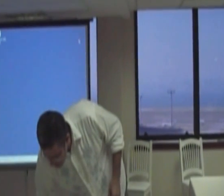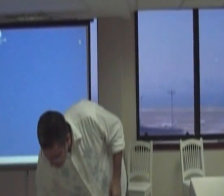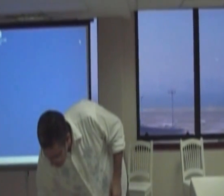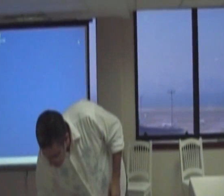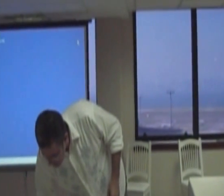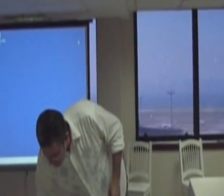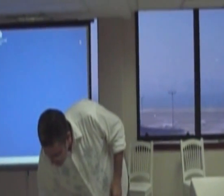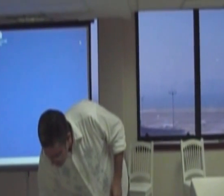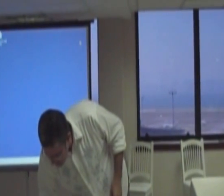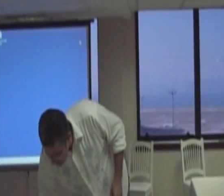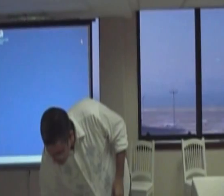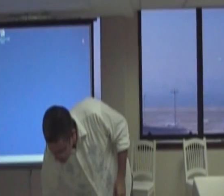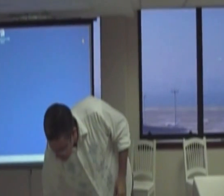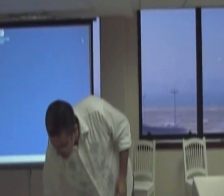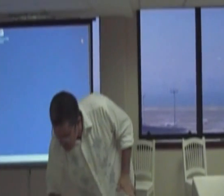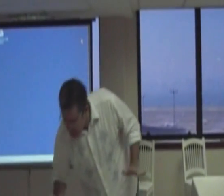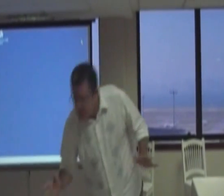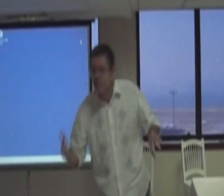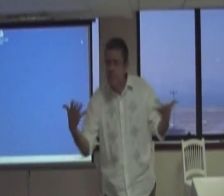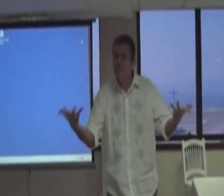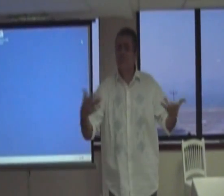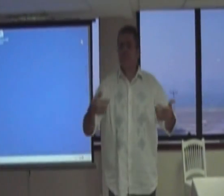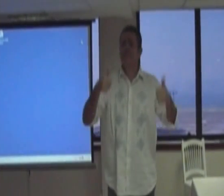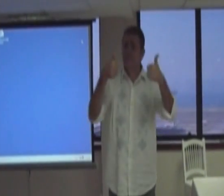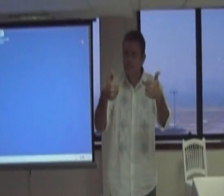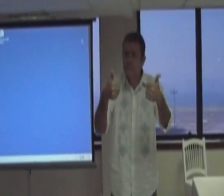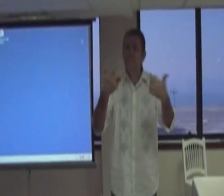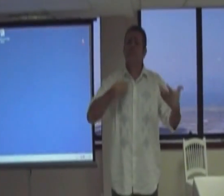surdo. É o tempo. Obrigada, senhor Nelson.